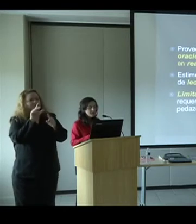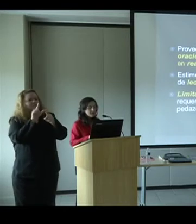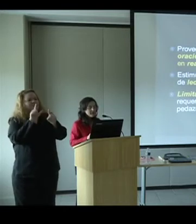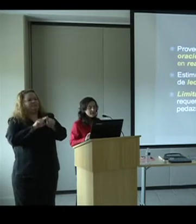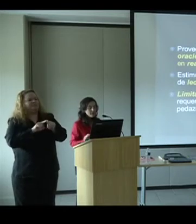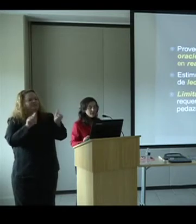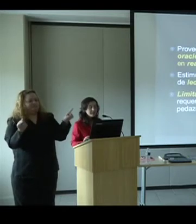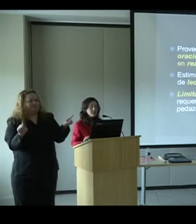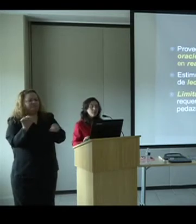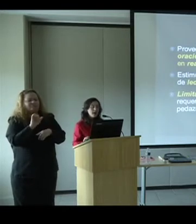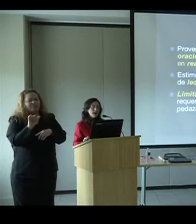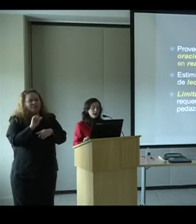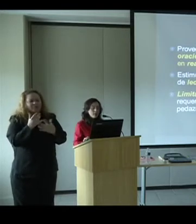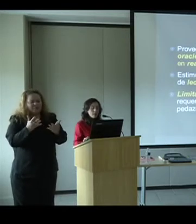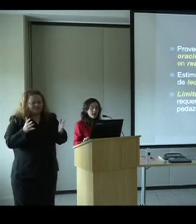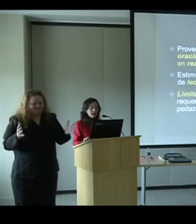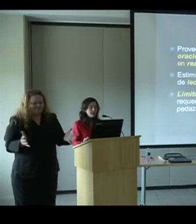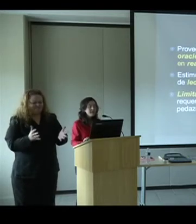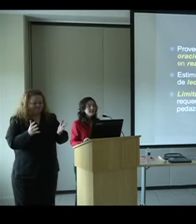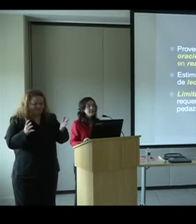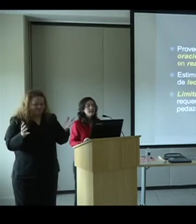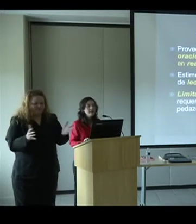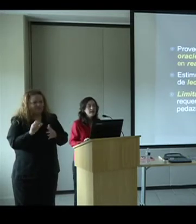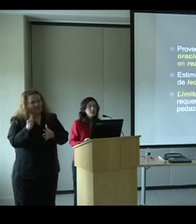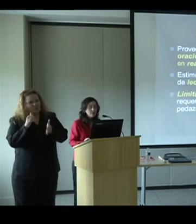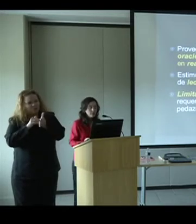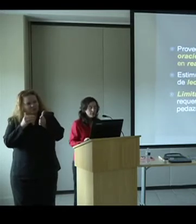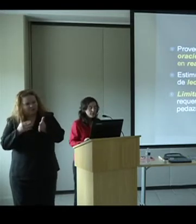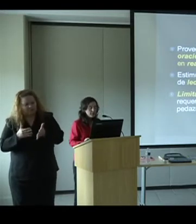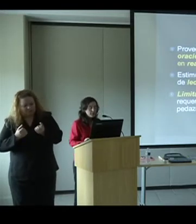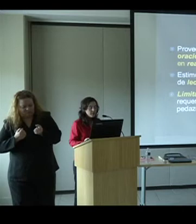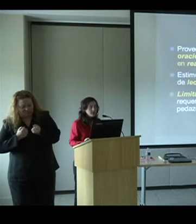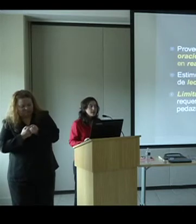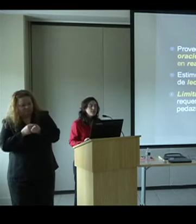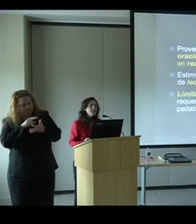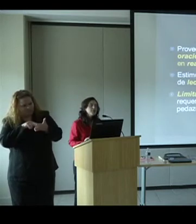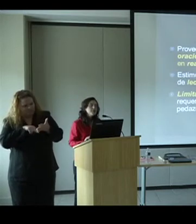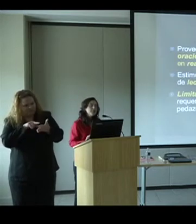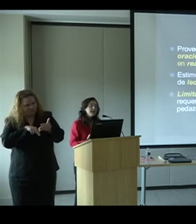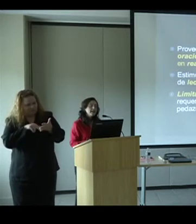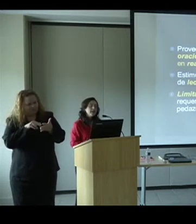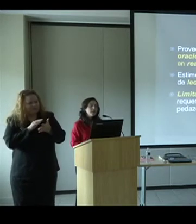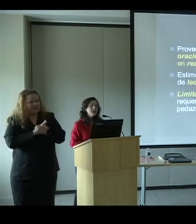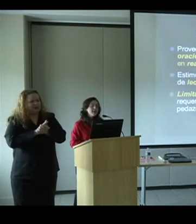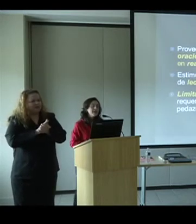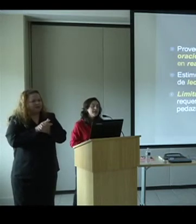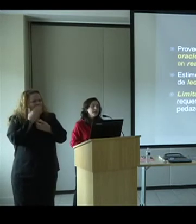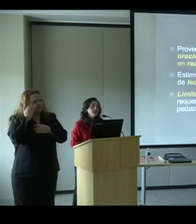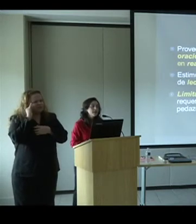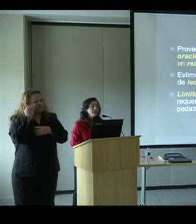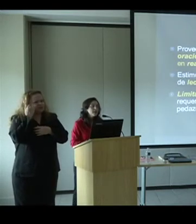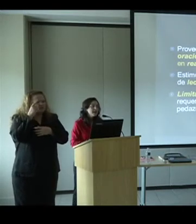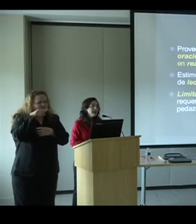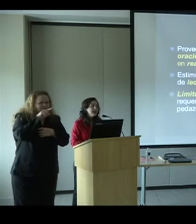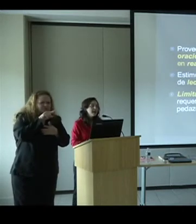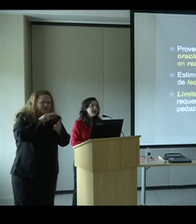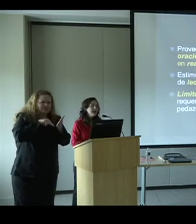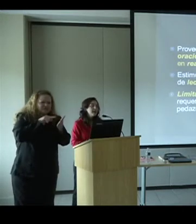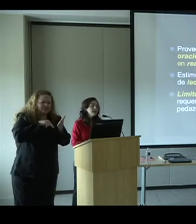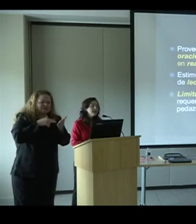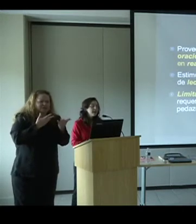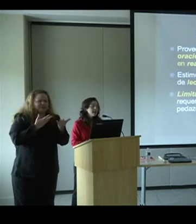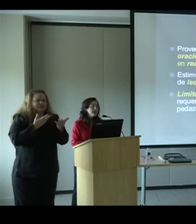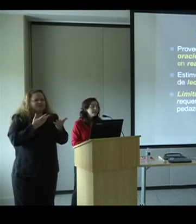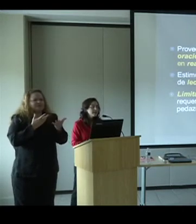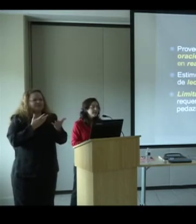también se puede estimular a un par para que sirva de lector yo no sé si ustedes alguna vez leyeron que